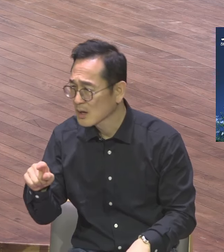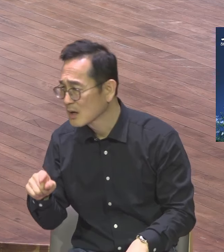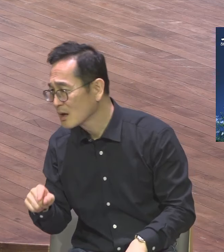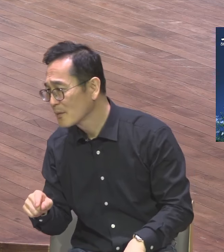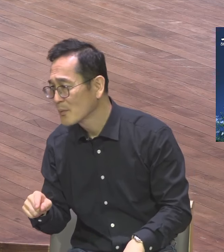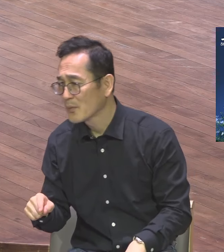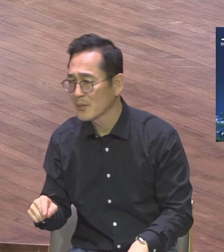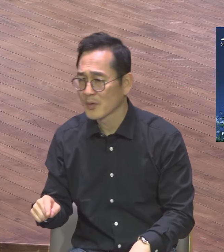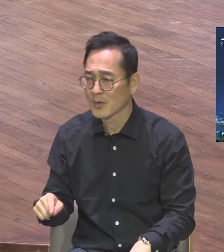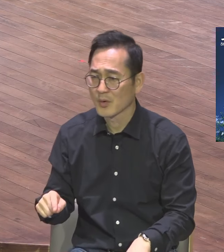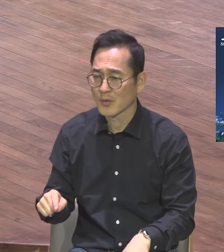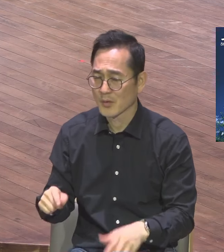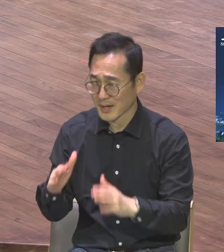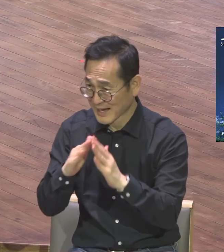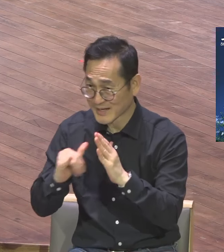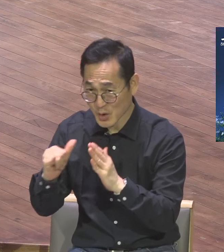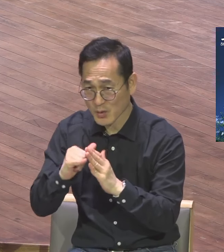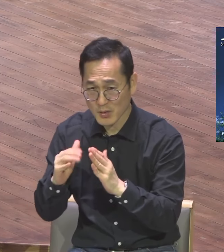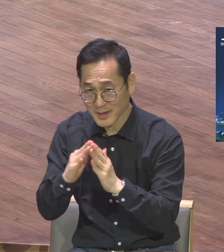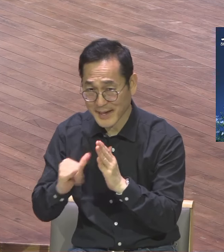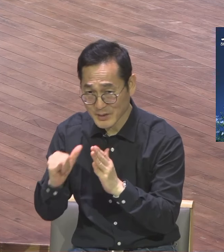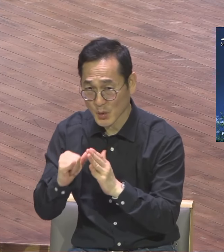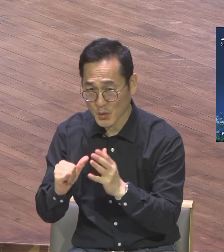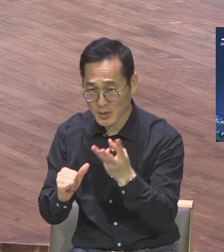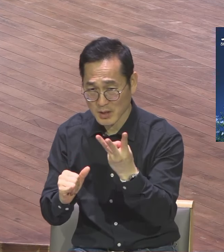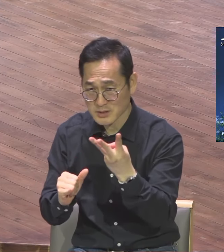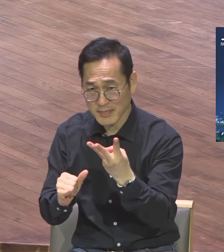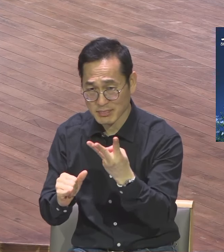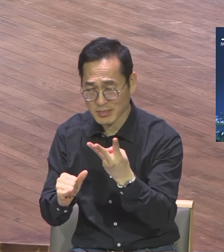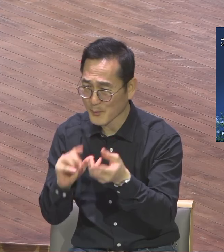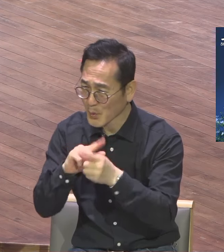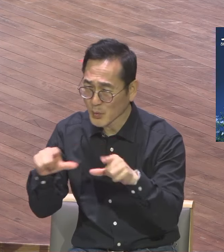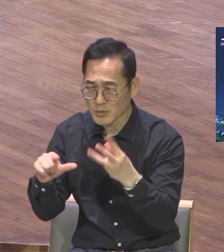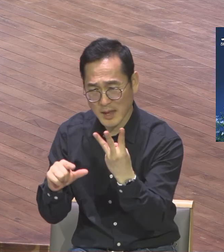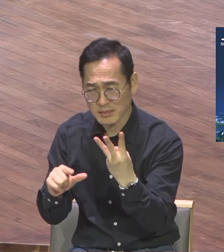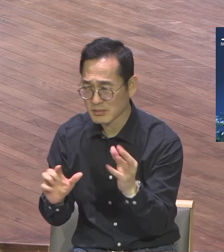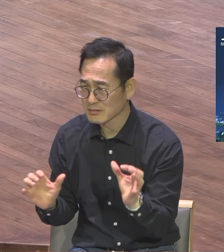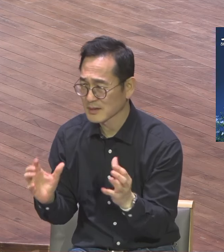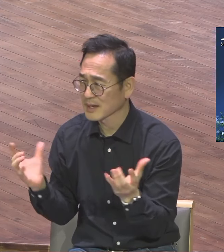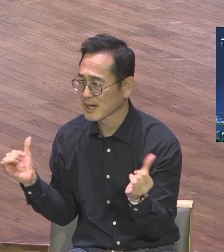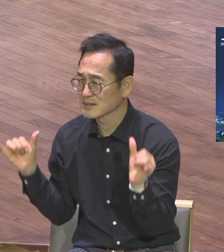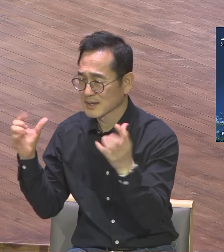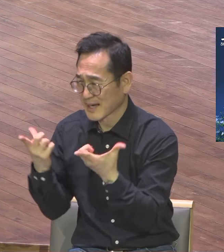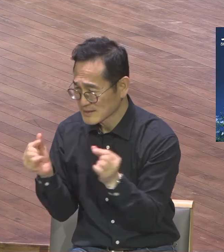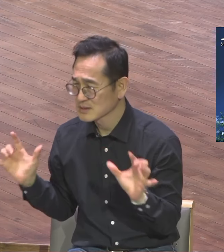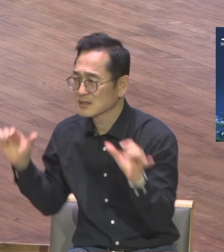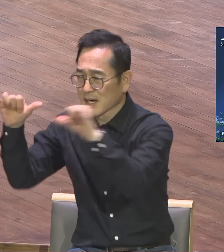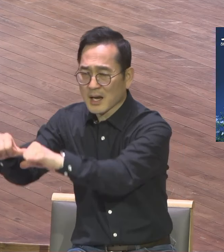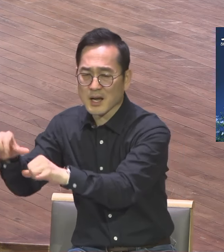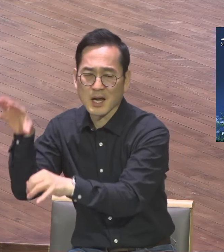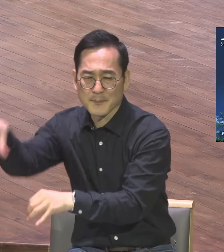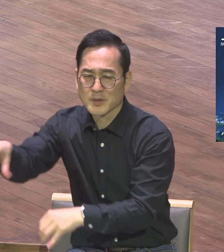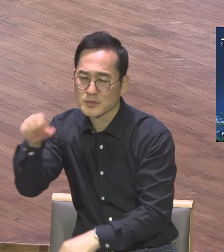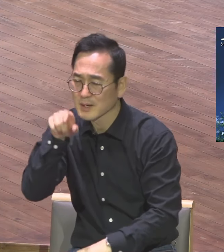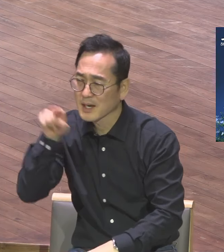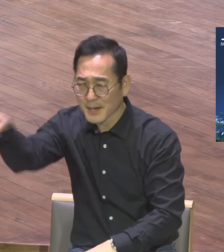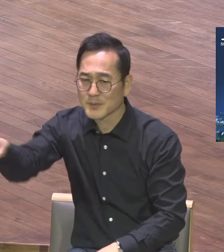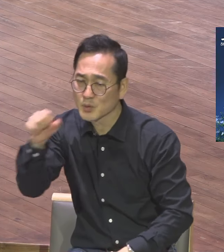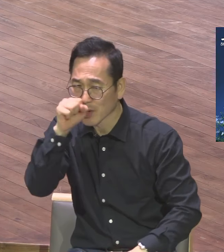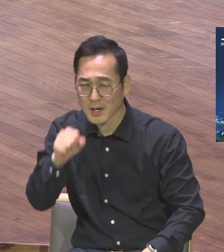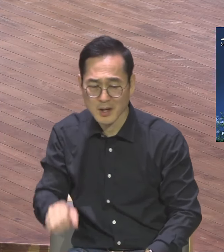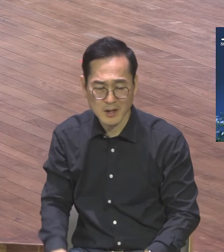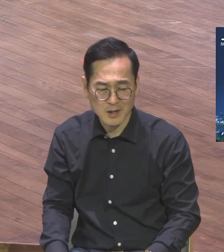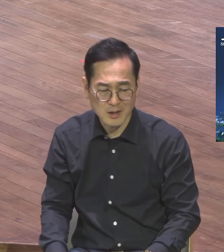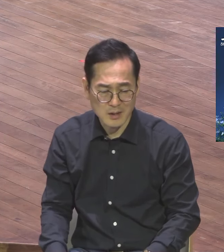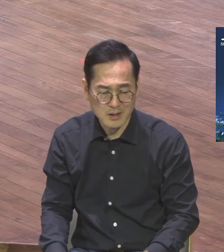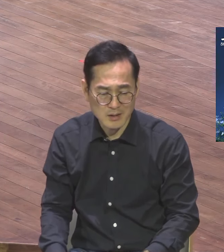있는지 힘들면 힘들어 누가 도와줄 사람도 없고 그래서 우리 팔라완에는 지금 두 가정인가 있는데요. 앞으로